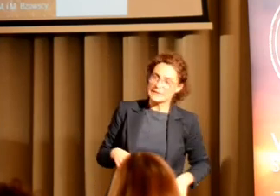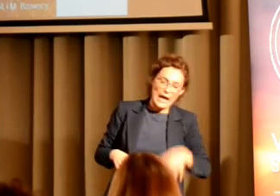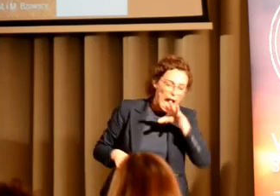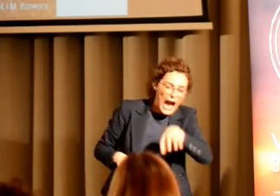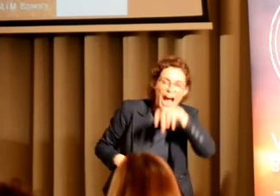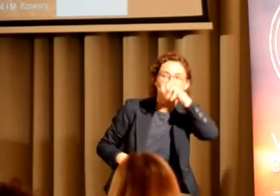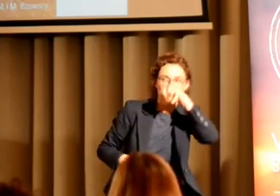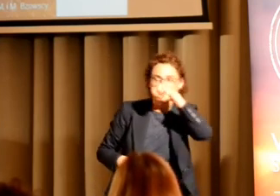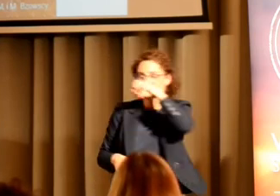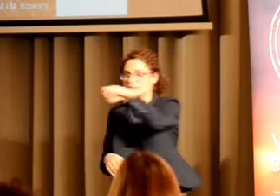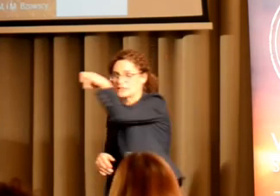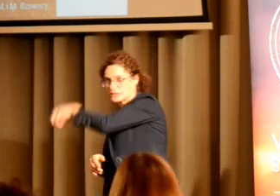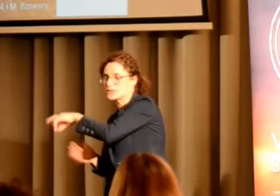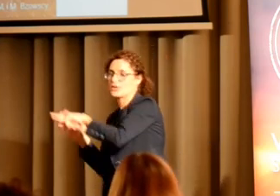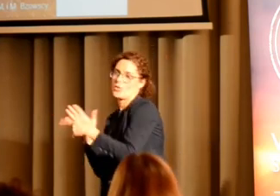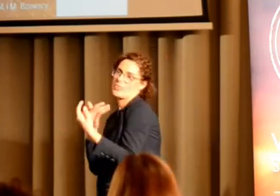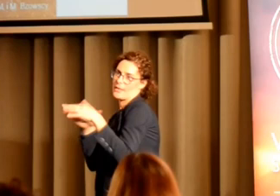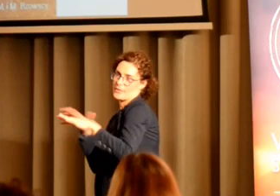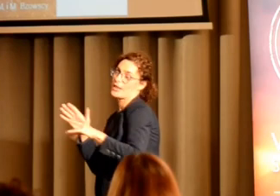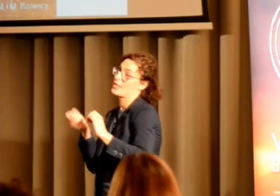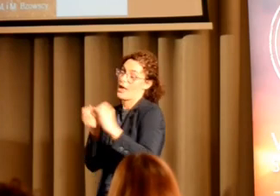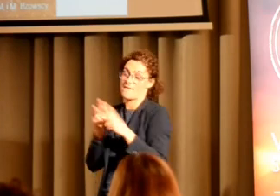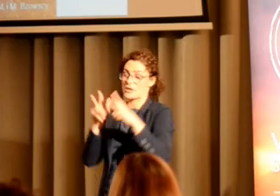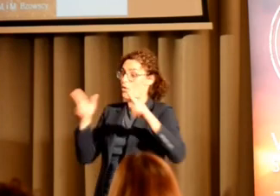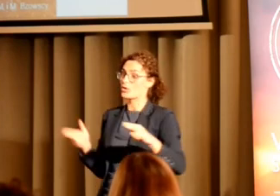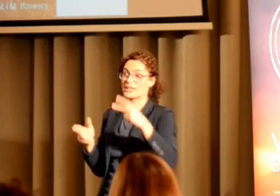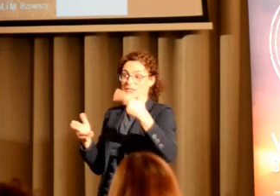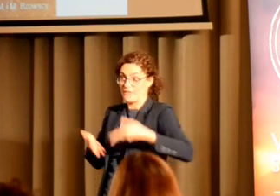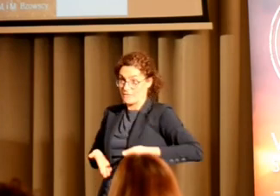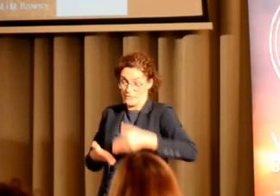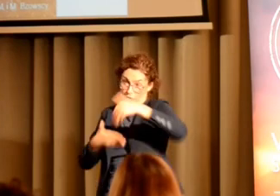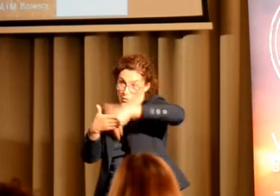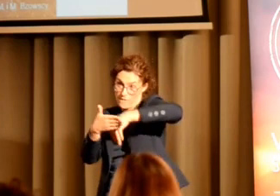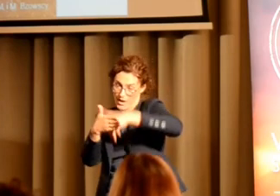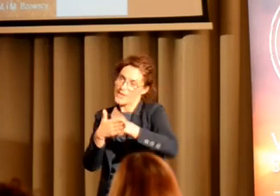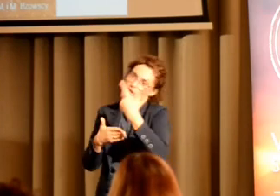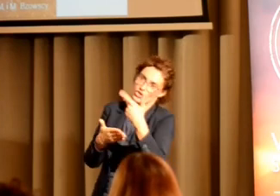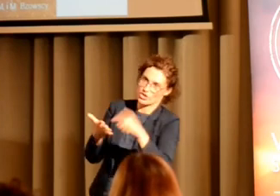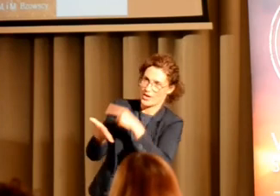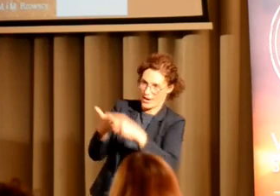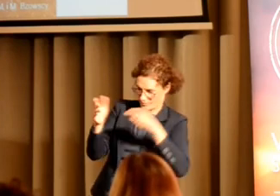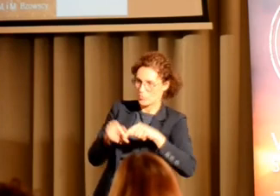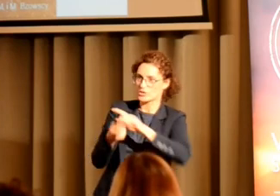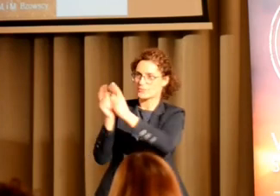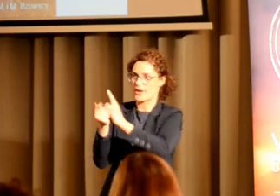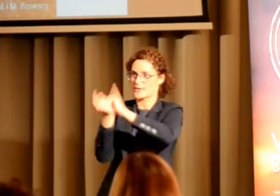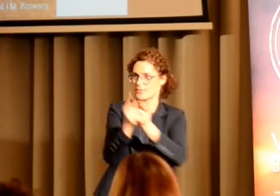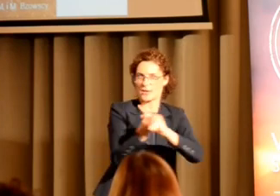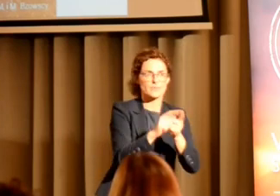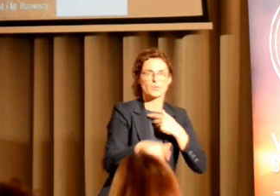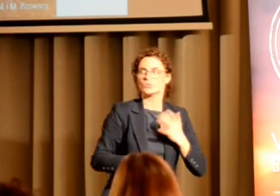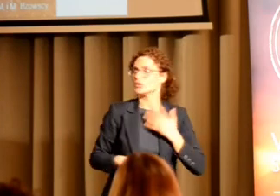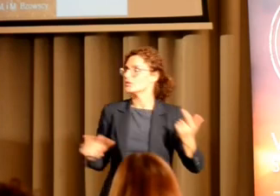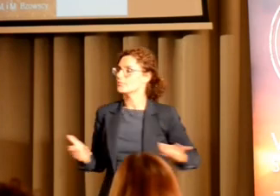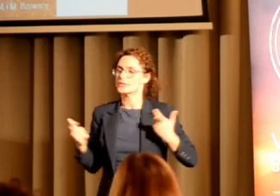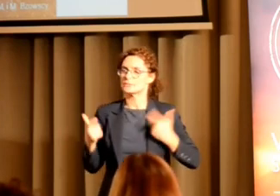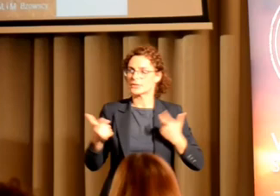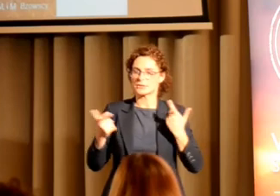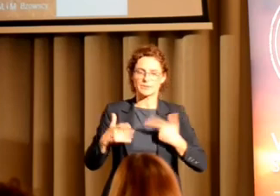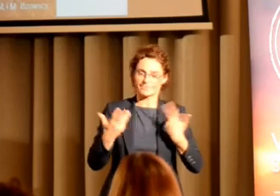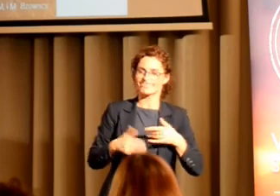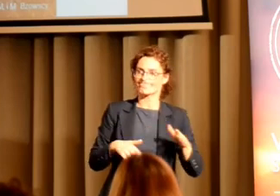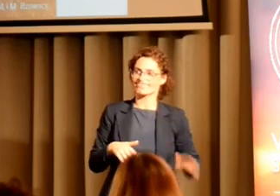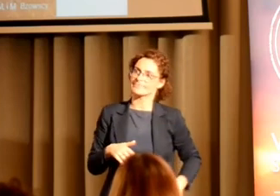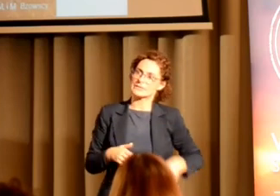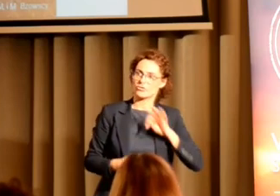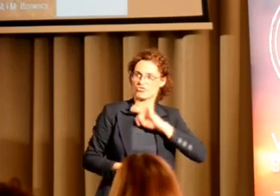przykład 3-krotnie zmienić taką norę w ciągu jednego okresu wychowu młodych. Ten okres wychowu młodych, kiedy szczenięta potrzebują nory, nie jest w